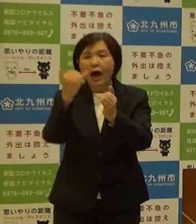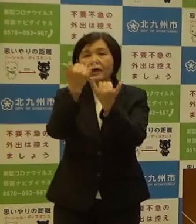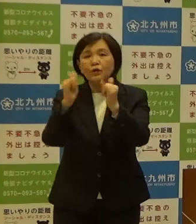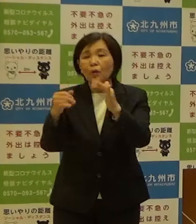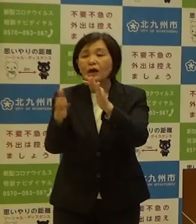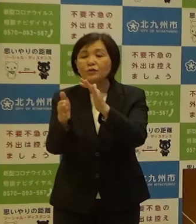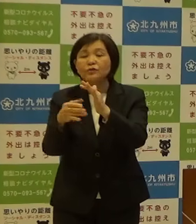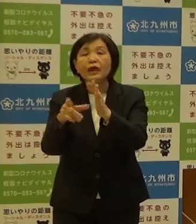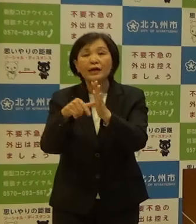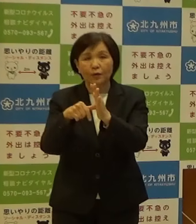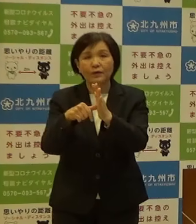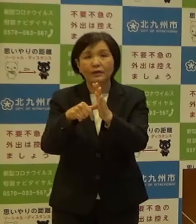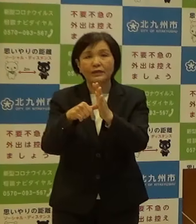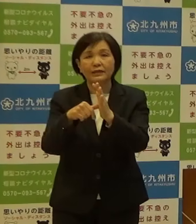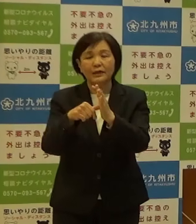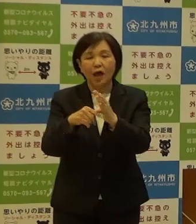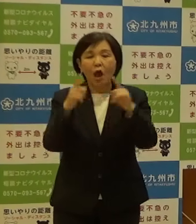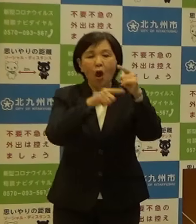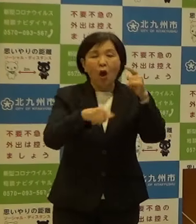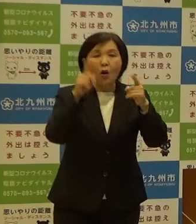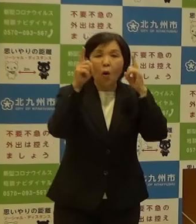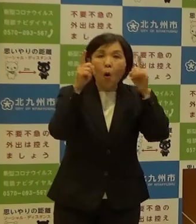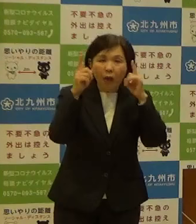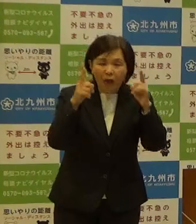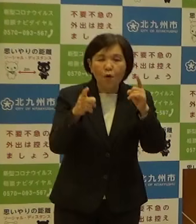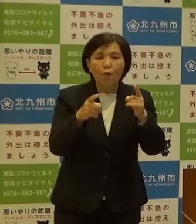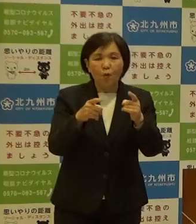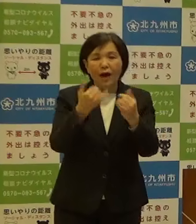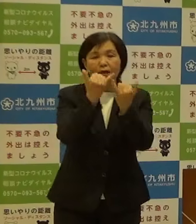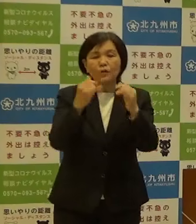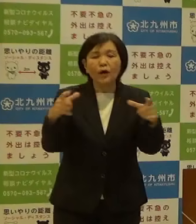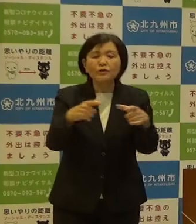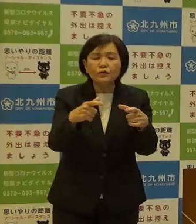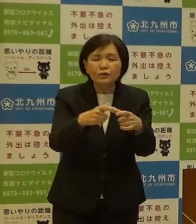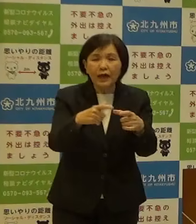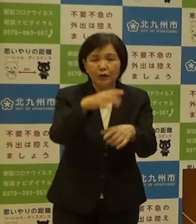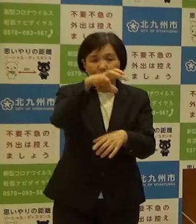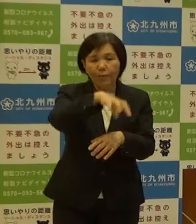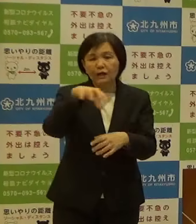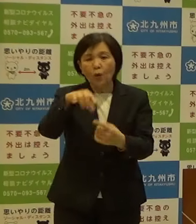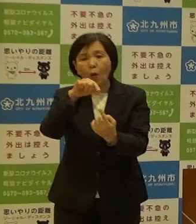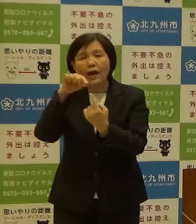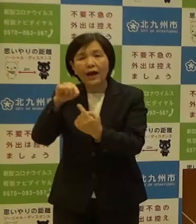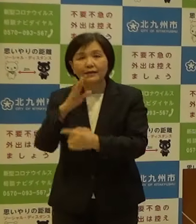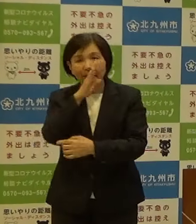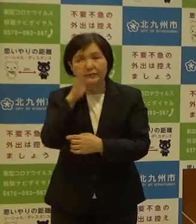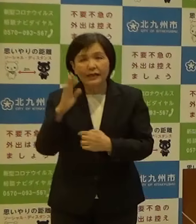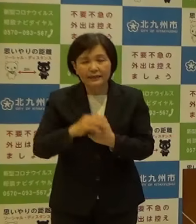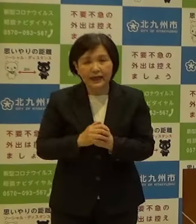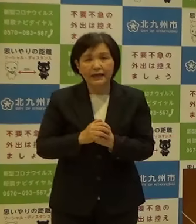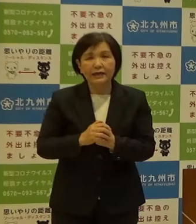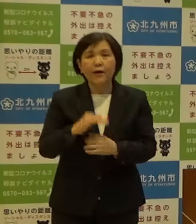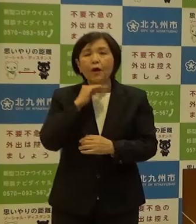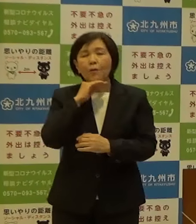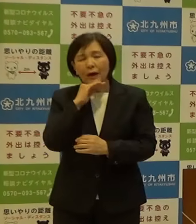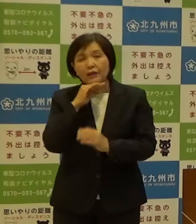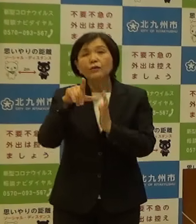は少人数、公園は空いた時間、場所を選んで、そして待てる買い物は控え